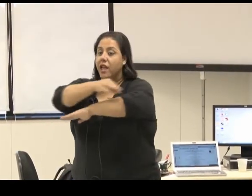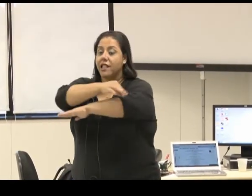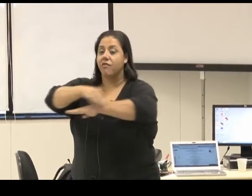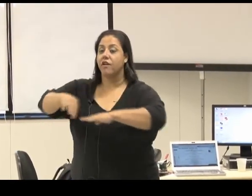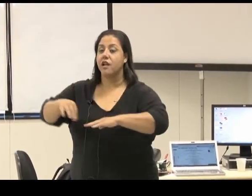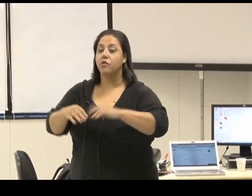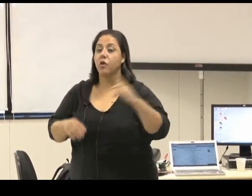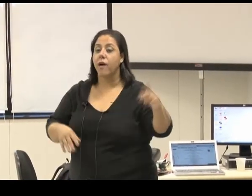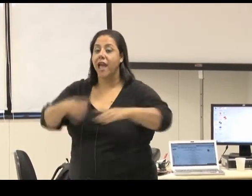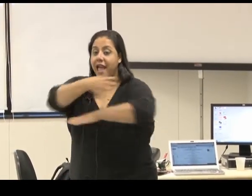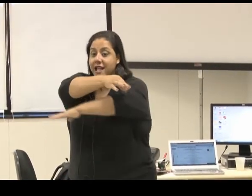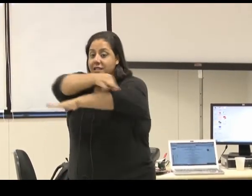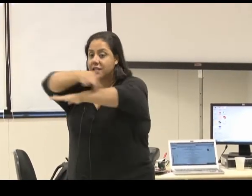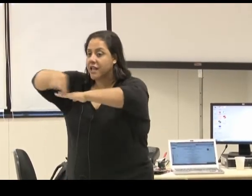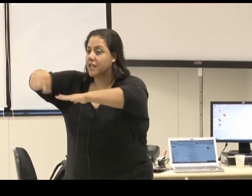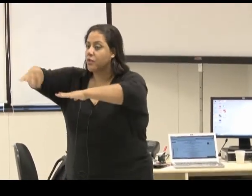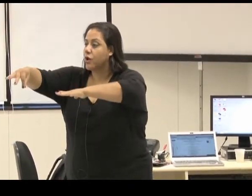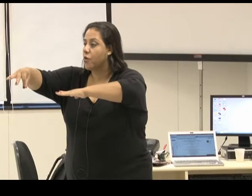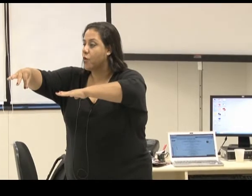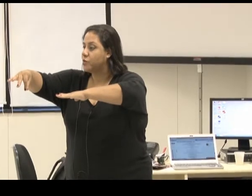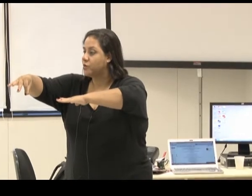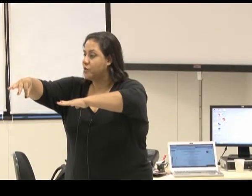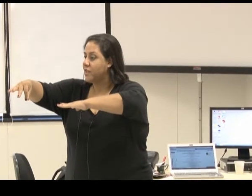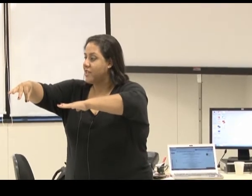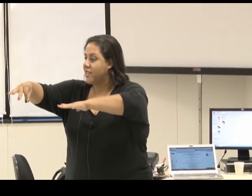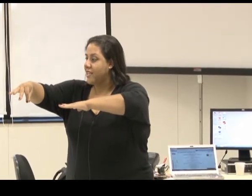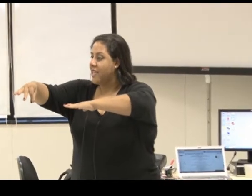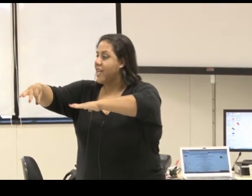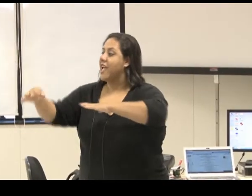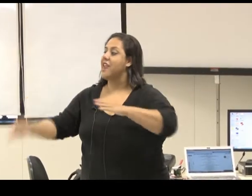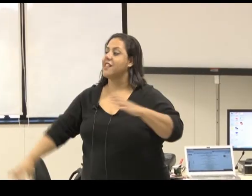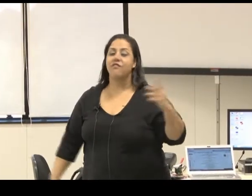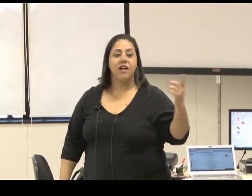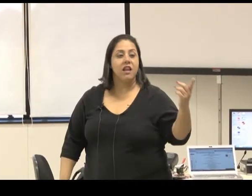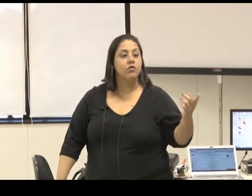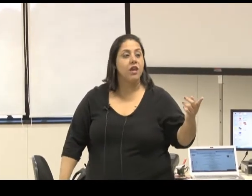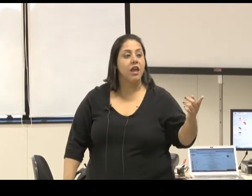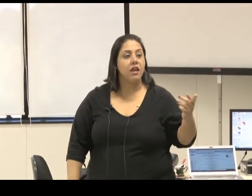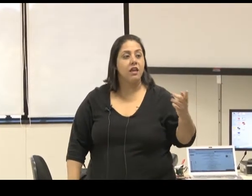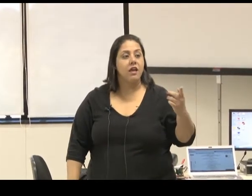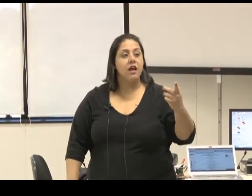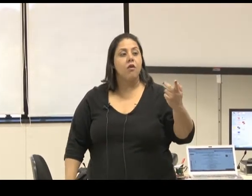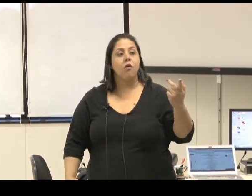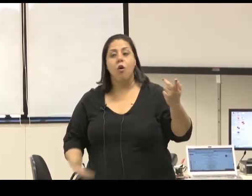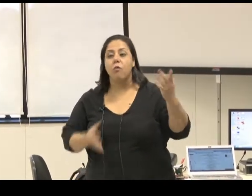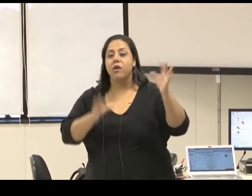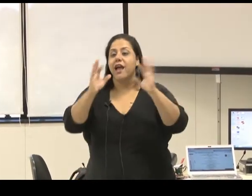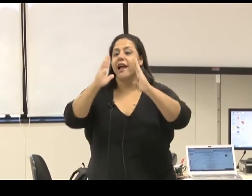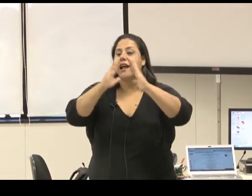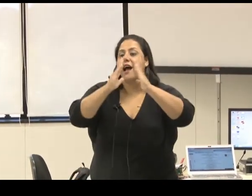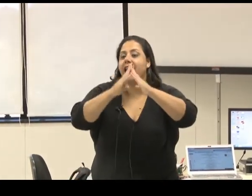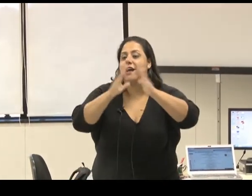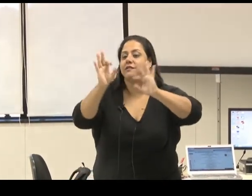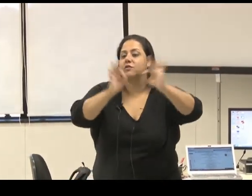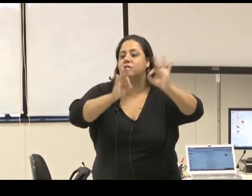falando não é essa arquitetura curso. Ele está falando o quê? como que a casa são